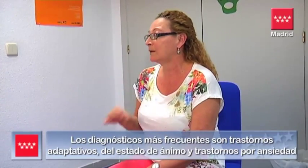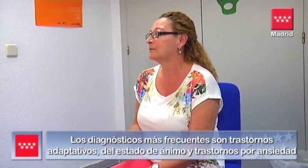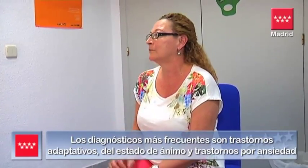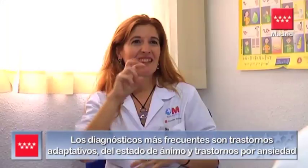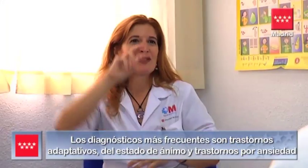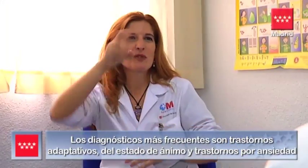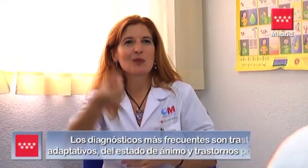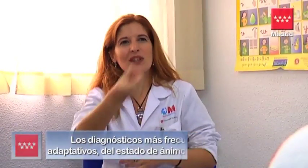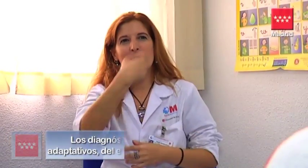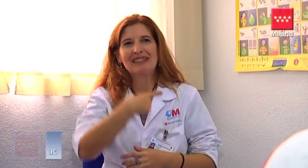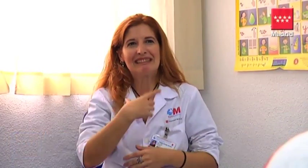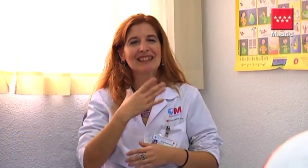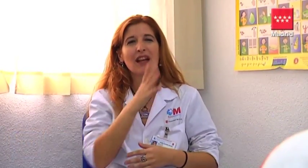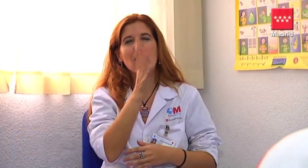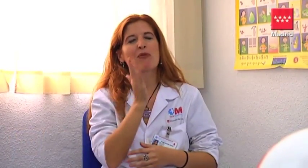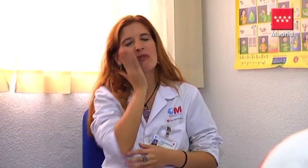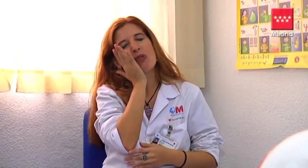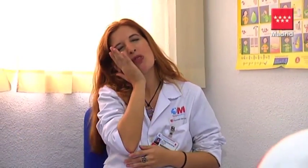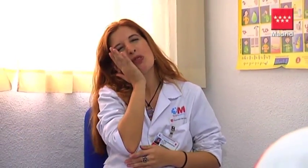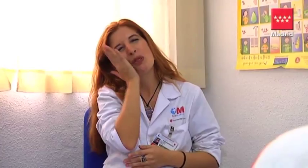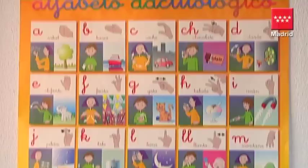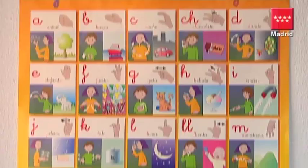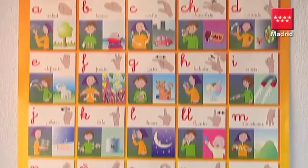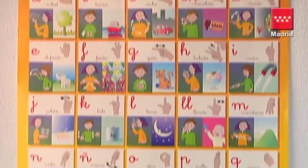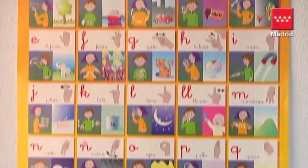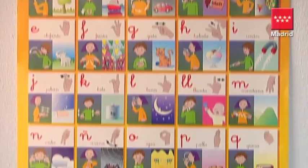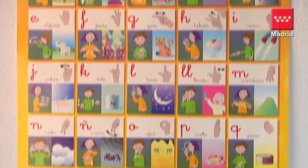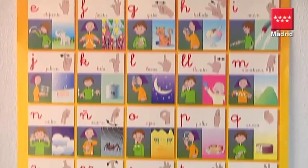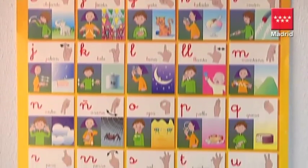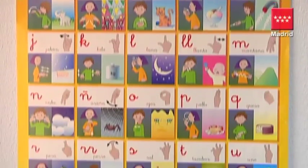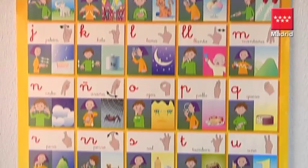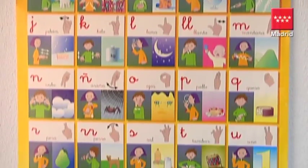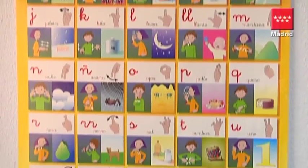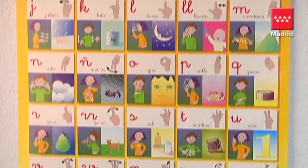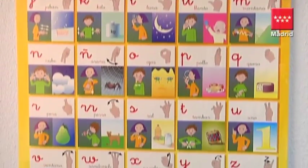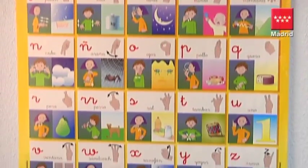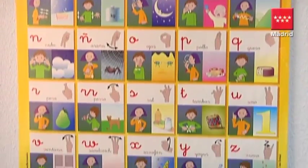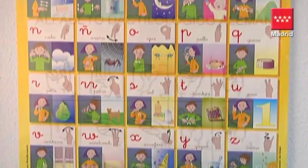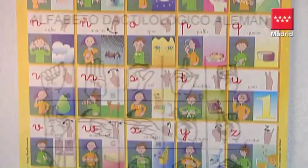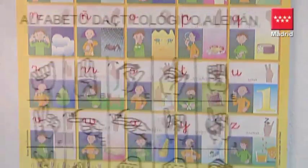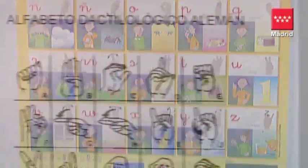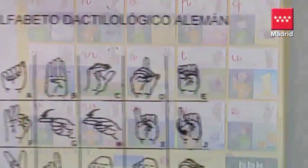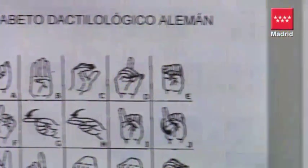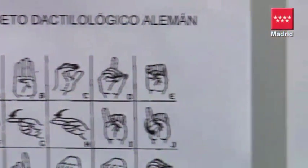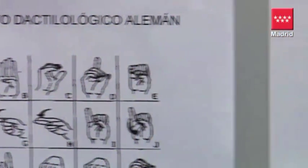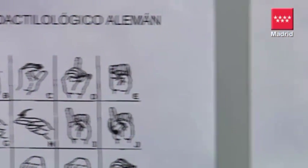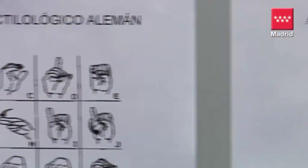profesionales que trabajamos aquí utilizamos lengua de signos española, en cualquier caso intentamos adaptar nuestra forma de comunicación a las necesidades específicas del